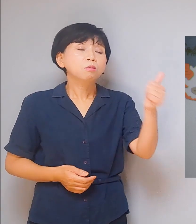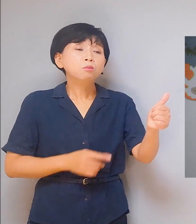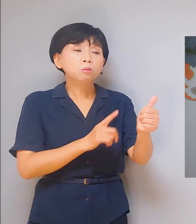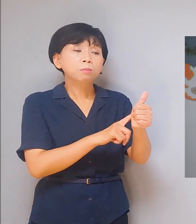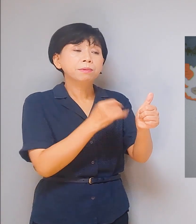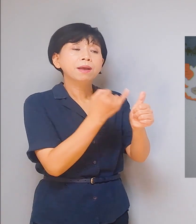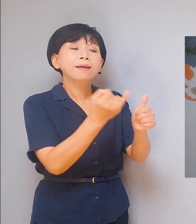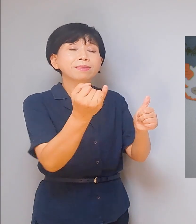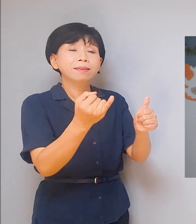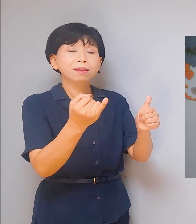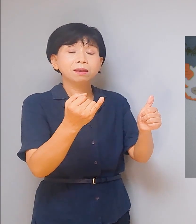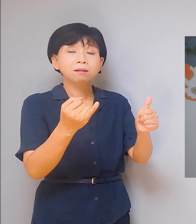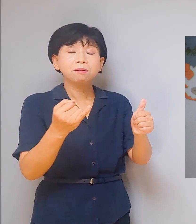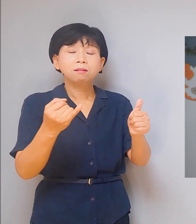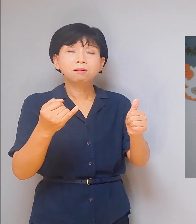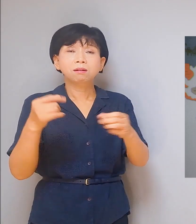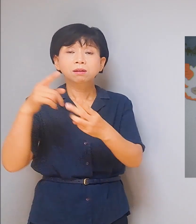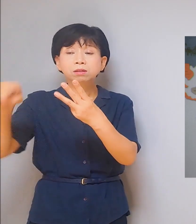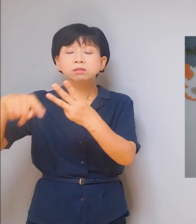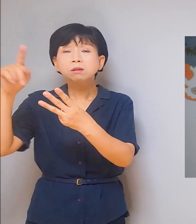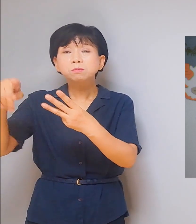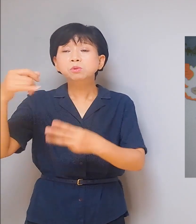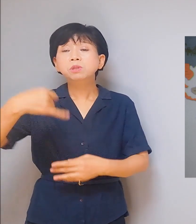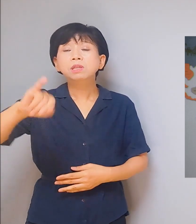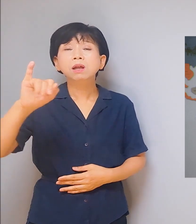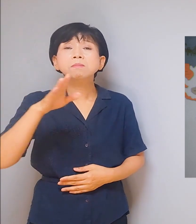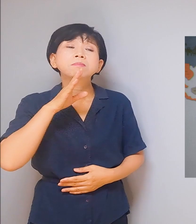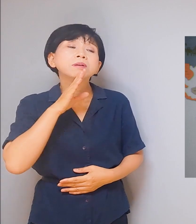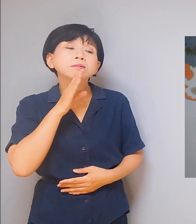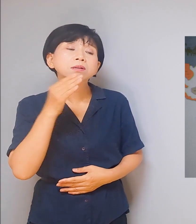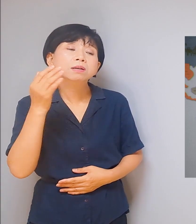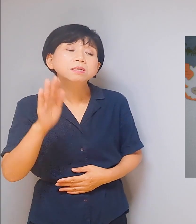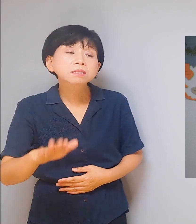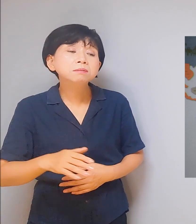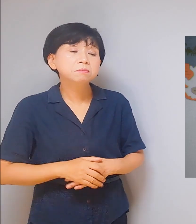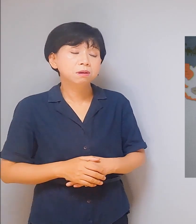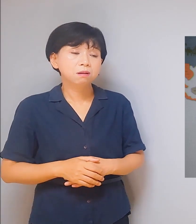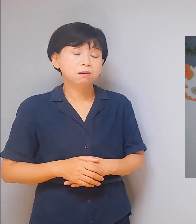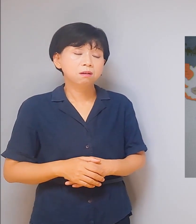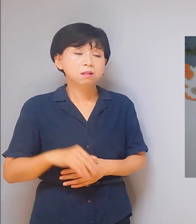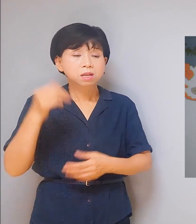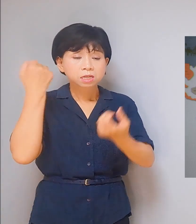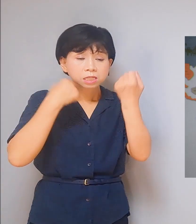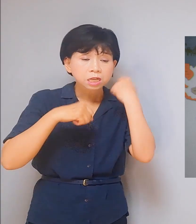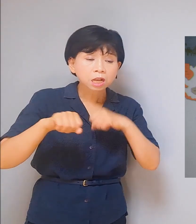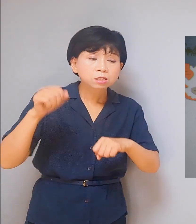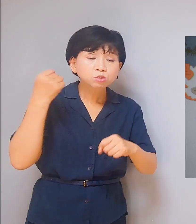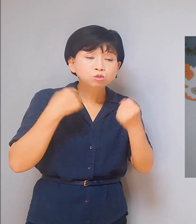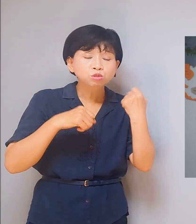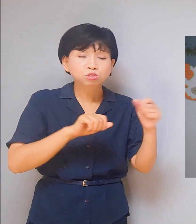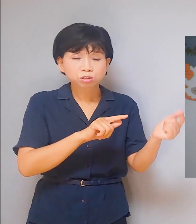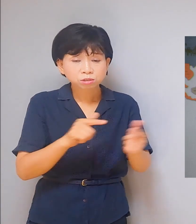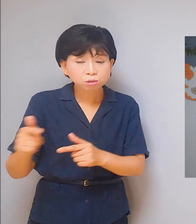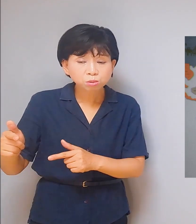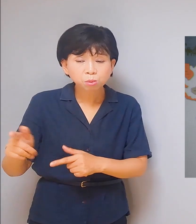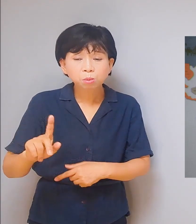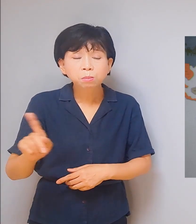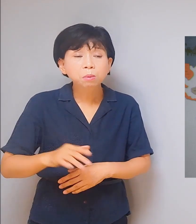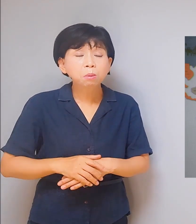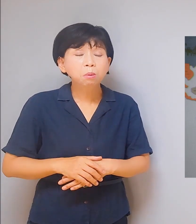딸들이긴 하지만 다 출가 외인이죠. 그리고 가지고 있는 가축들도요, 아롱지고 저 믿는 거